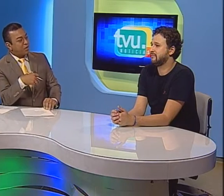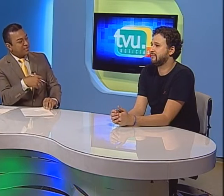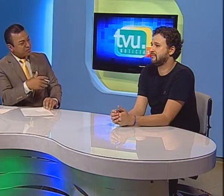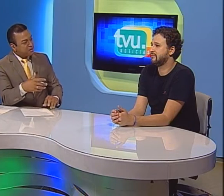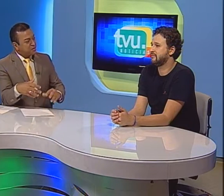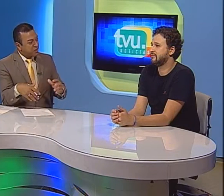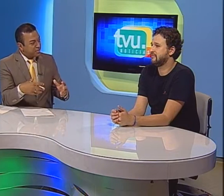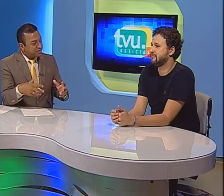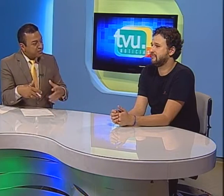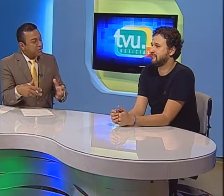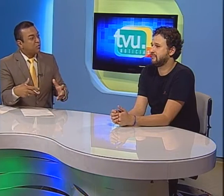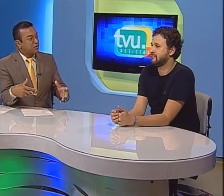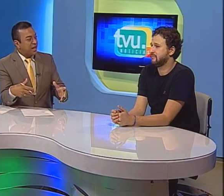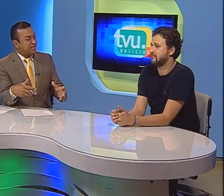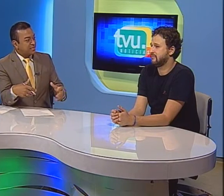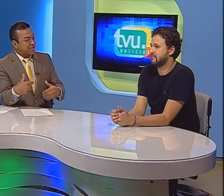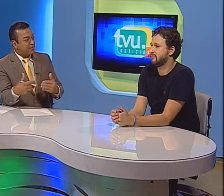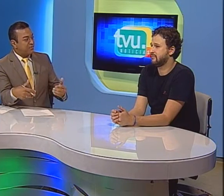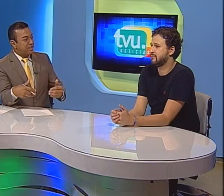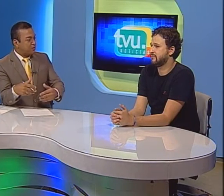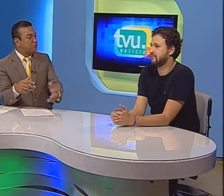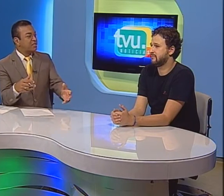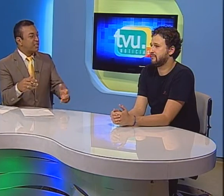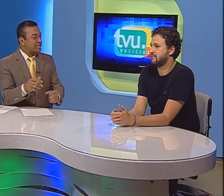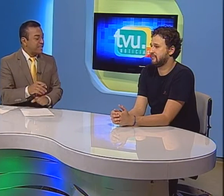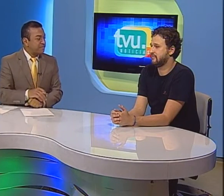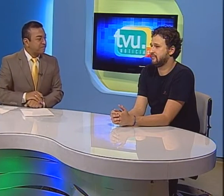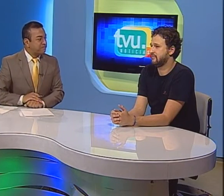as principais dificuldades que ele enfrenta no dia a dia?